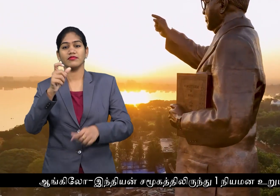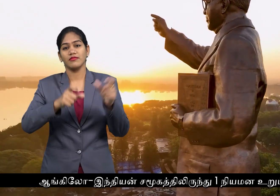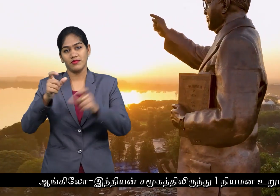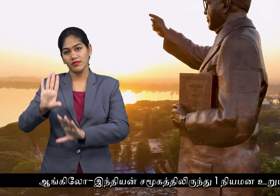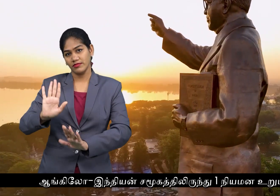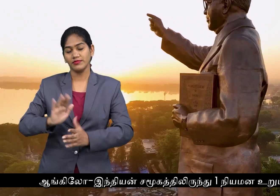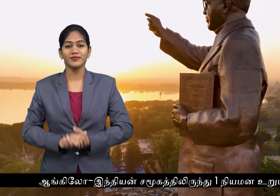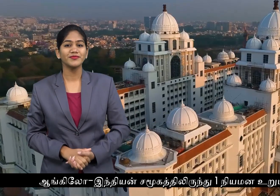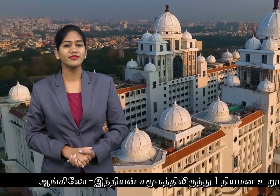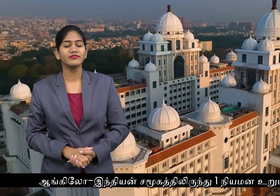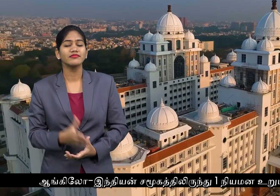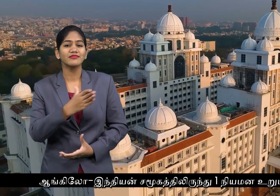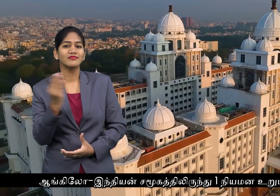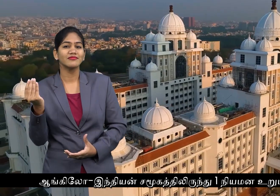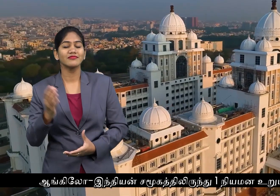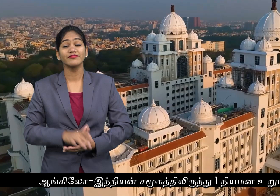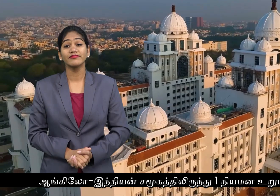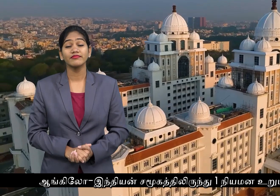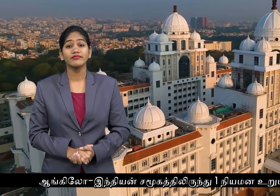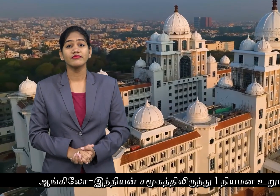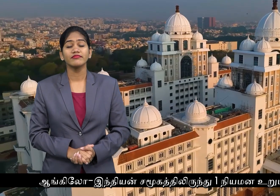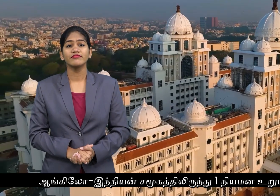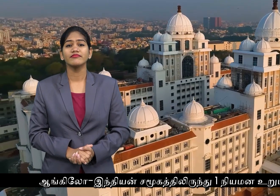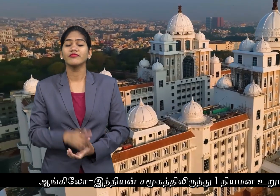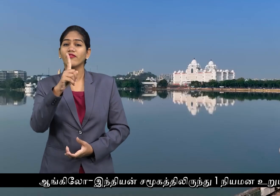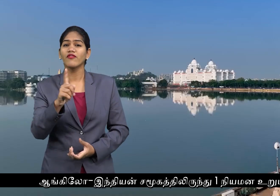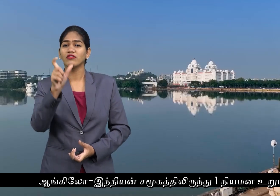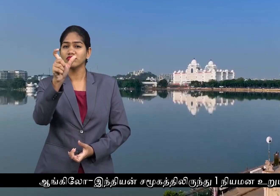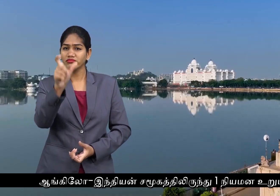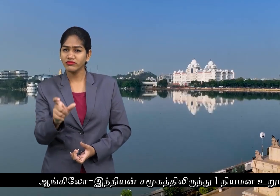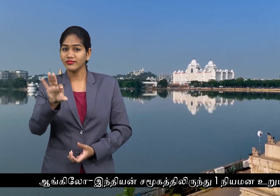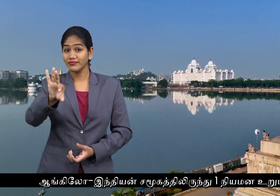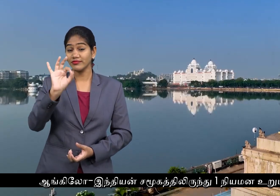இந்தியன் சமூகத்திலிருந்து 1 நியமன உறுப்பினரும் உள்ளனர்.